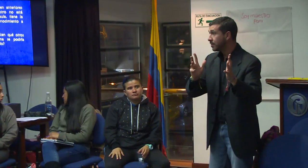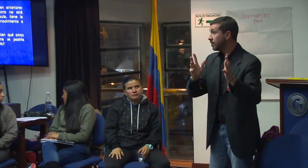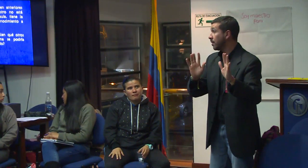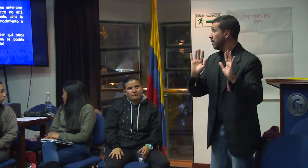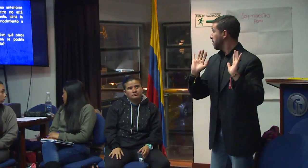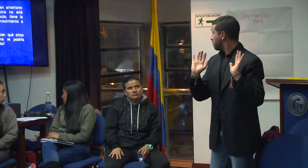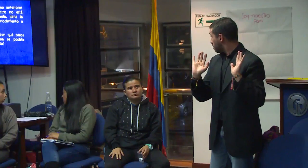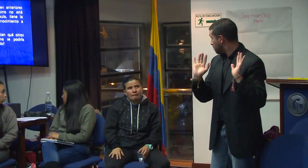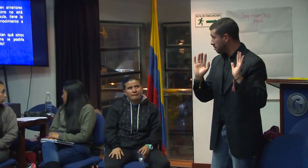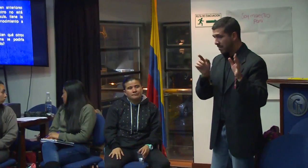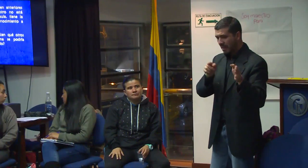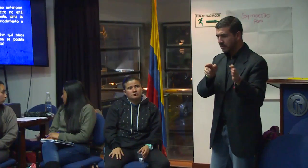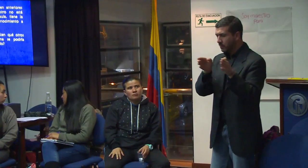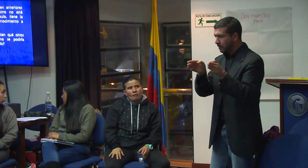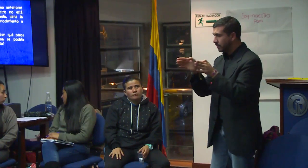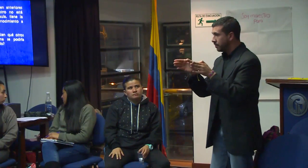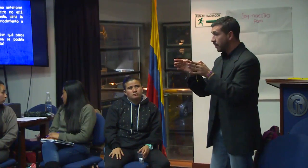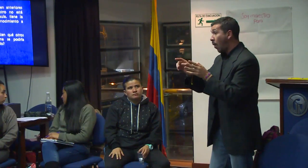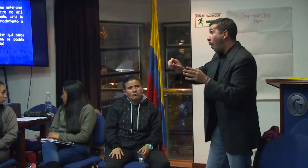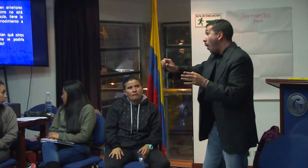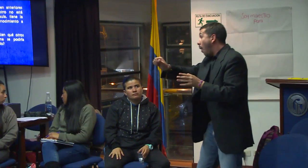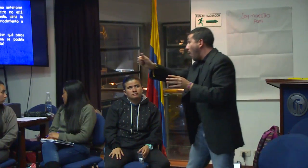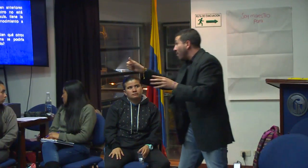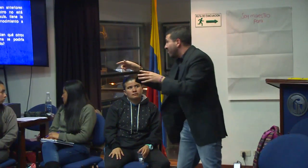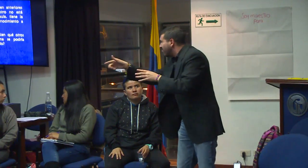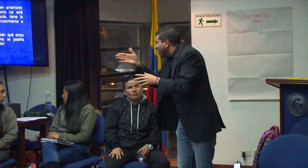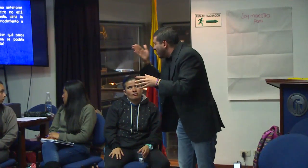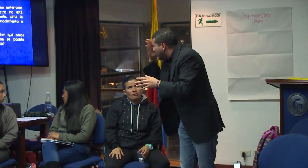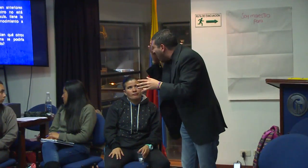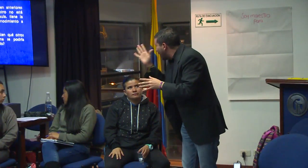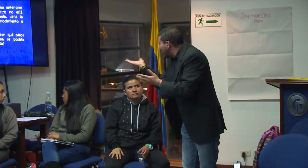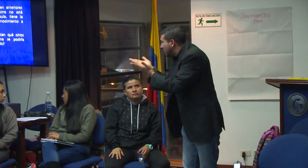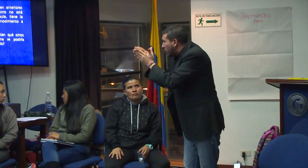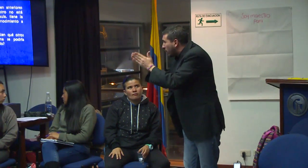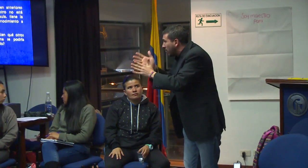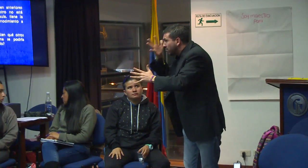reflexionar. Con los sordos nos podemos comunicar, hablar, charlar. ¿Sí?